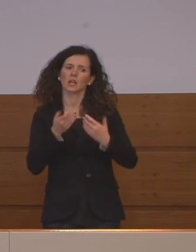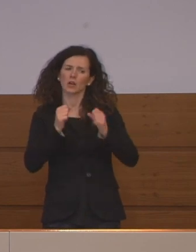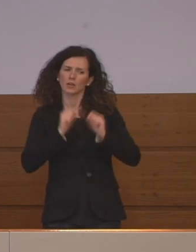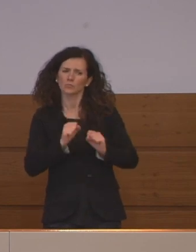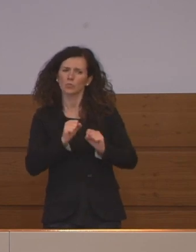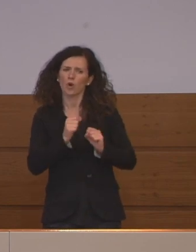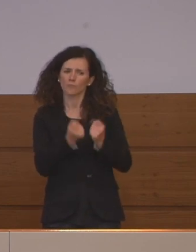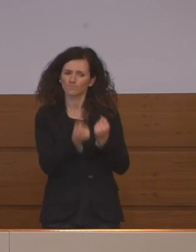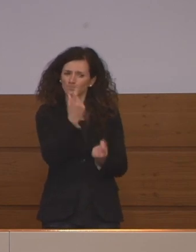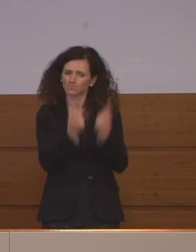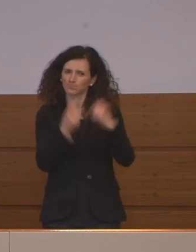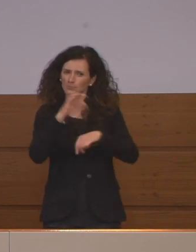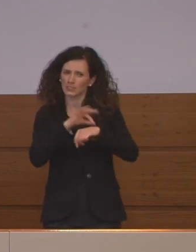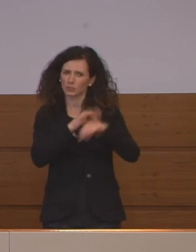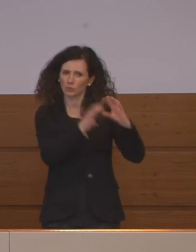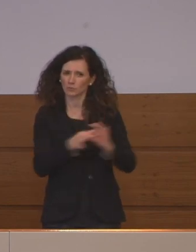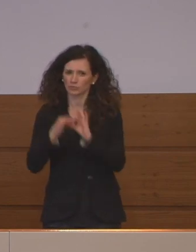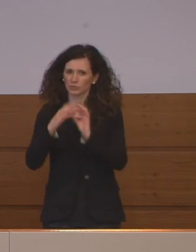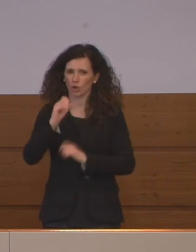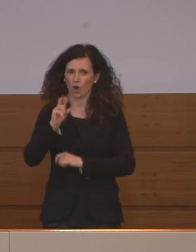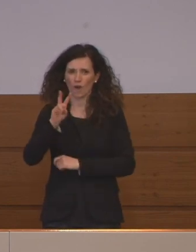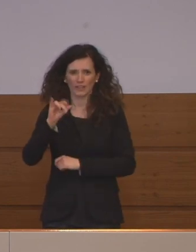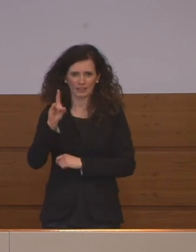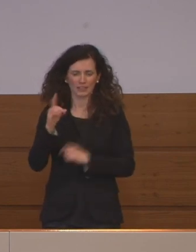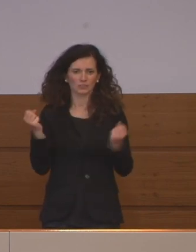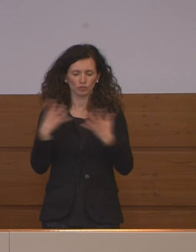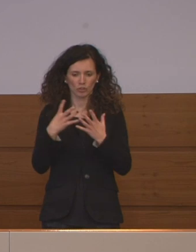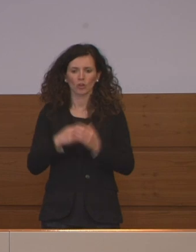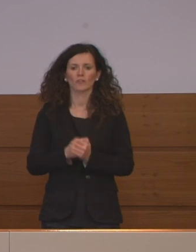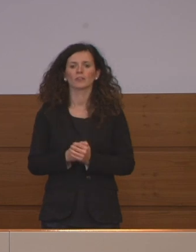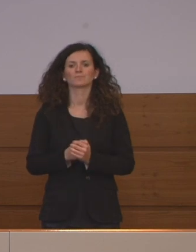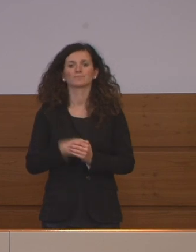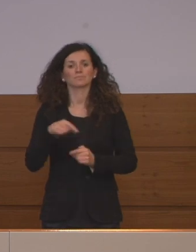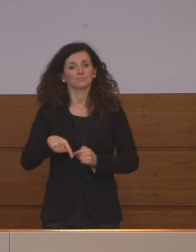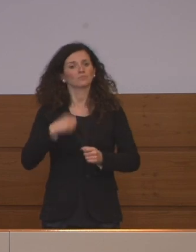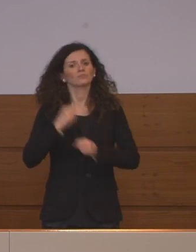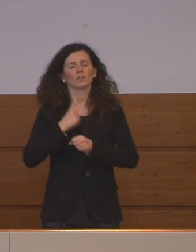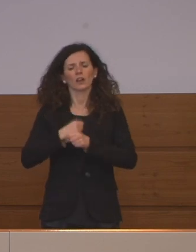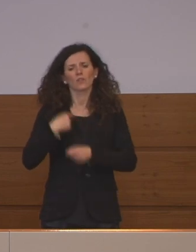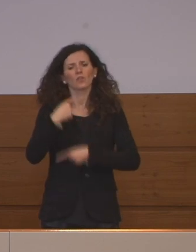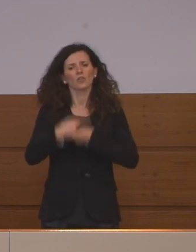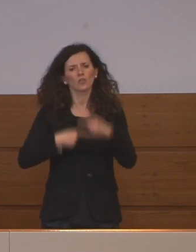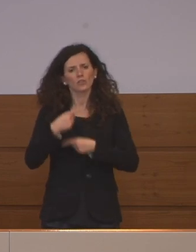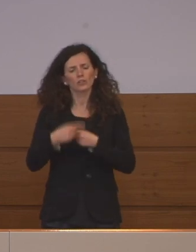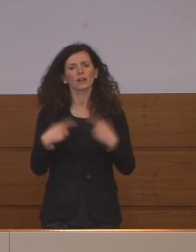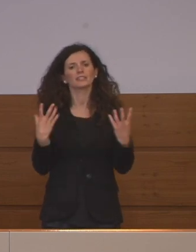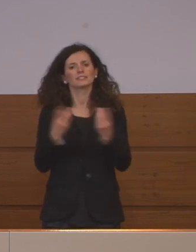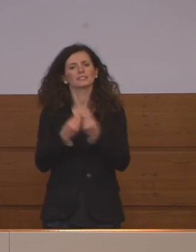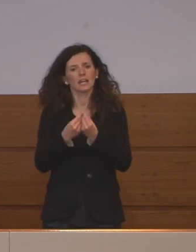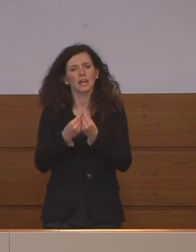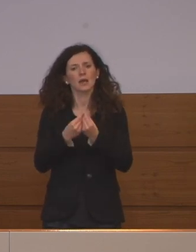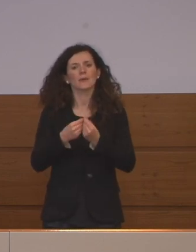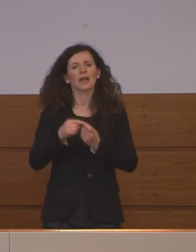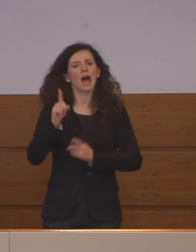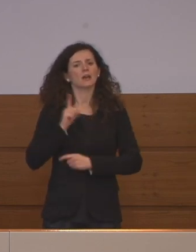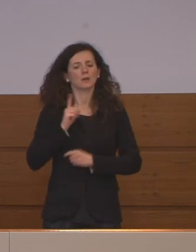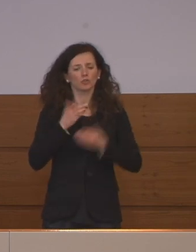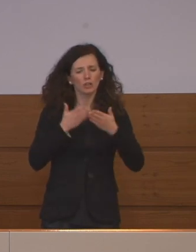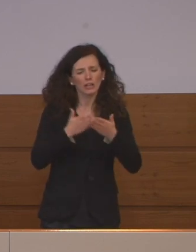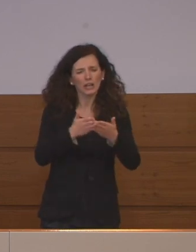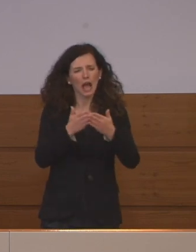riconducibili lavoriamo ancora anche oggi l'attività intensa d'intesa con gli armatori di navi battenti bandiera italiana